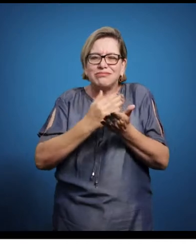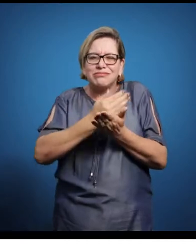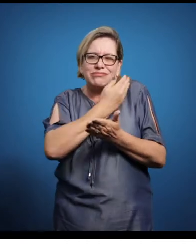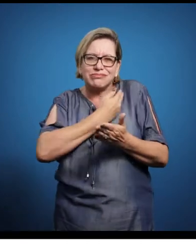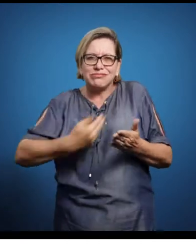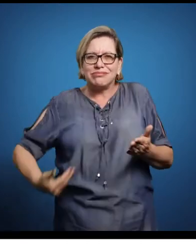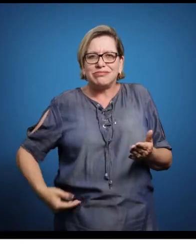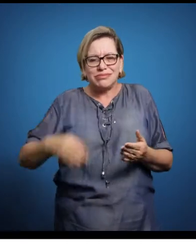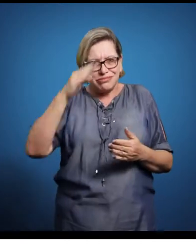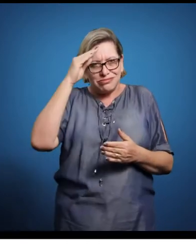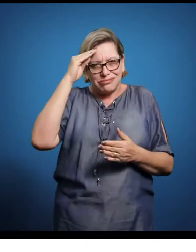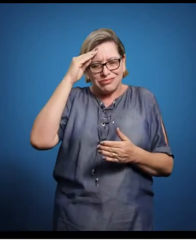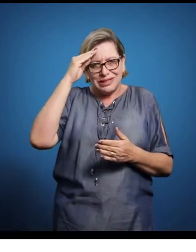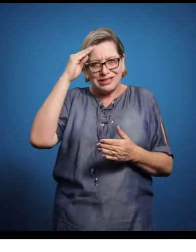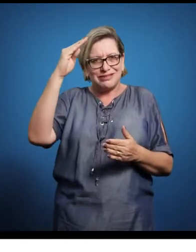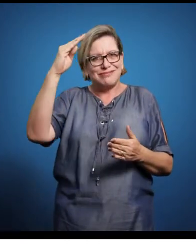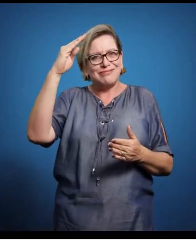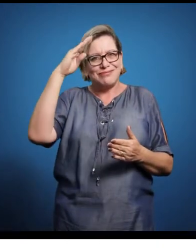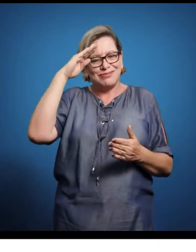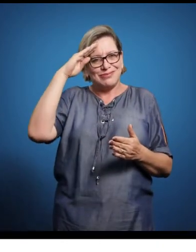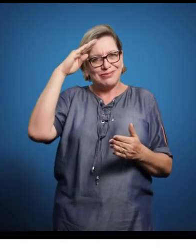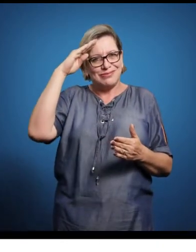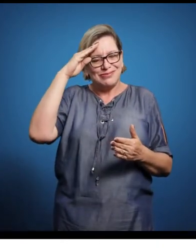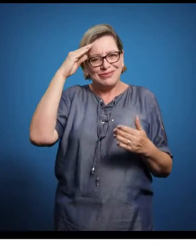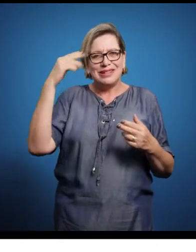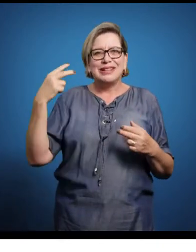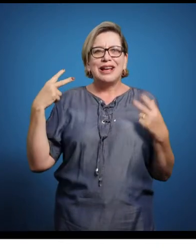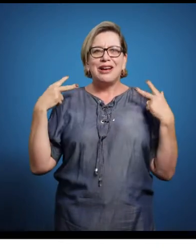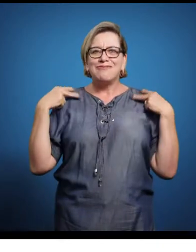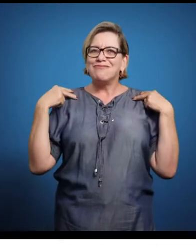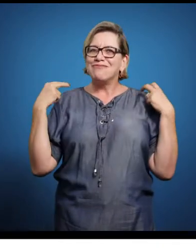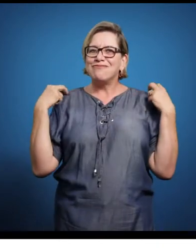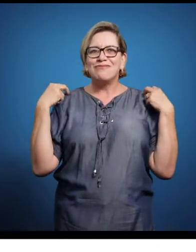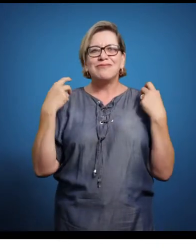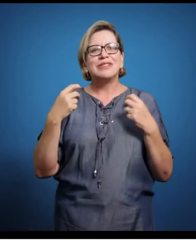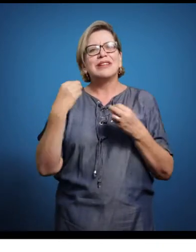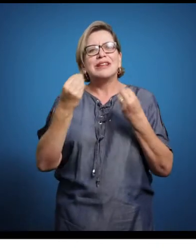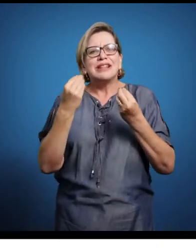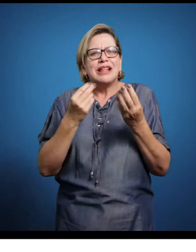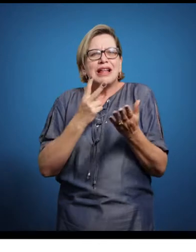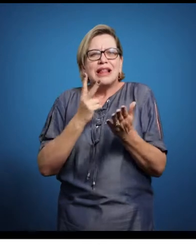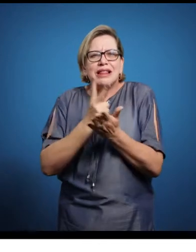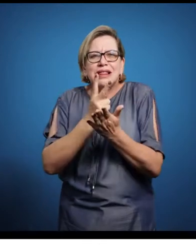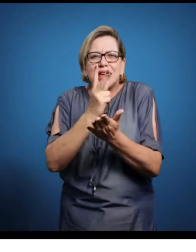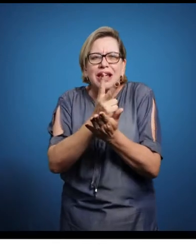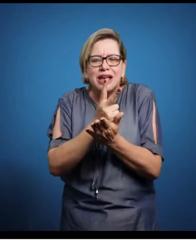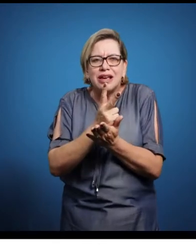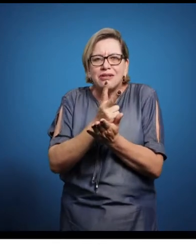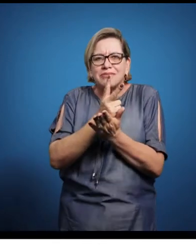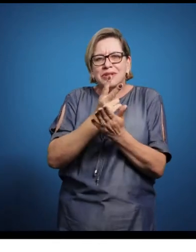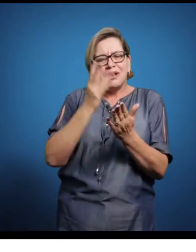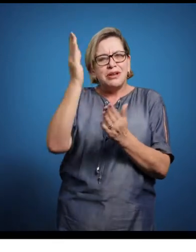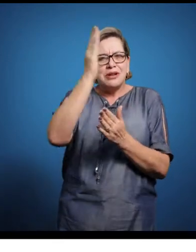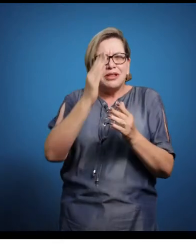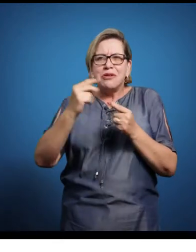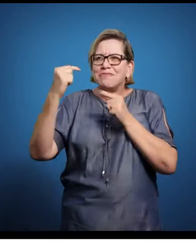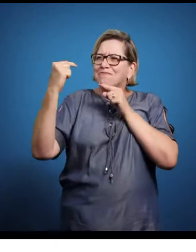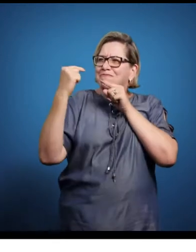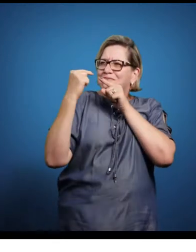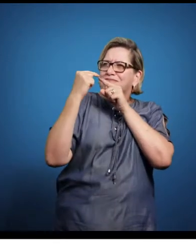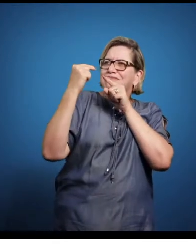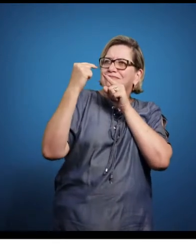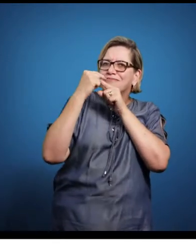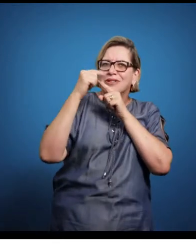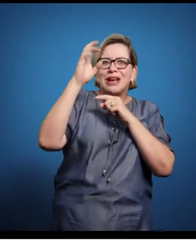anos o brasil sempre teve uma aproximação muito forte com uma linha agem europeia das ciências sociais mas a ciência